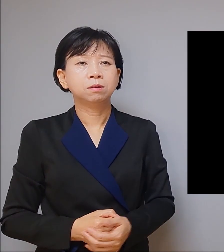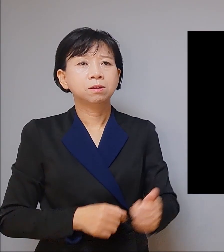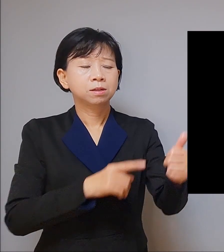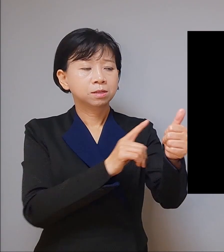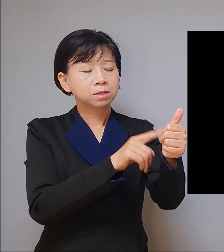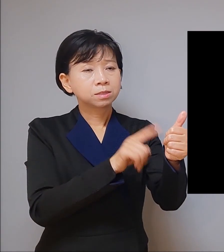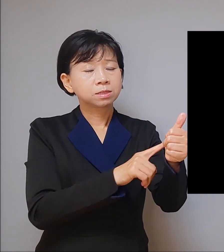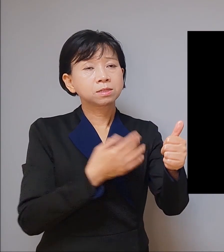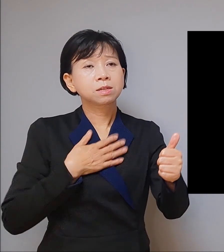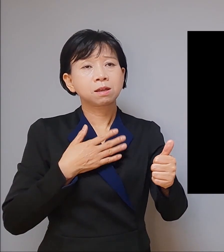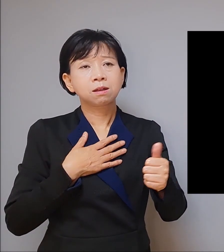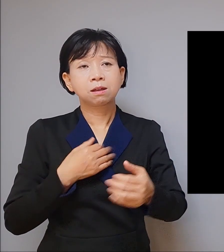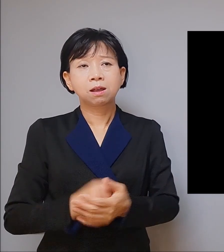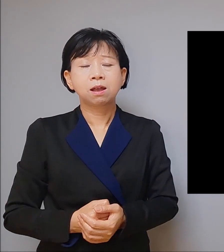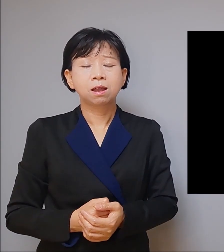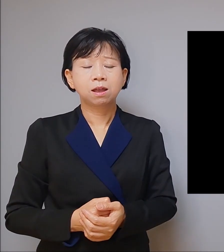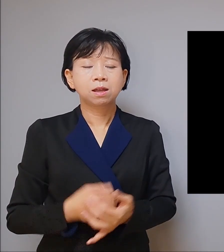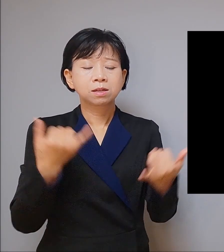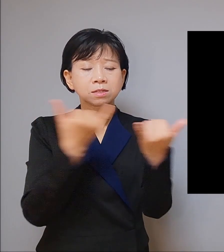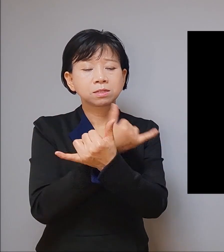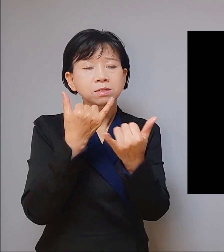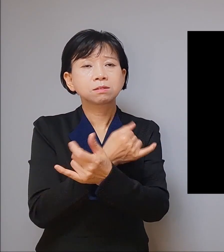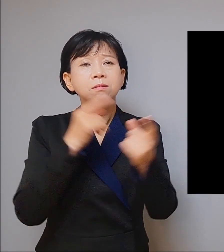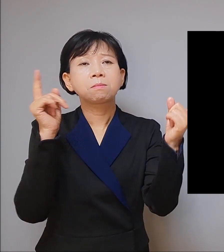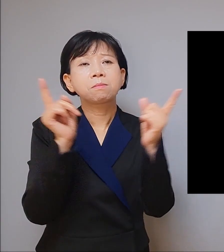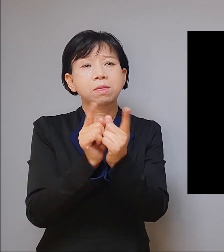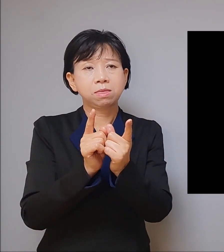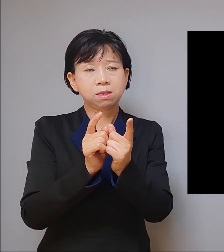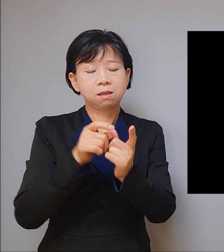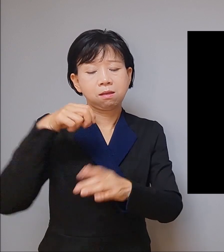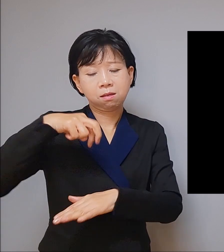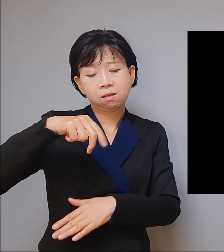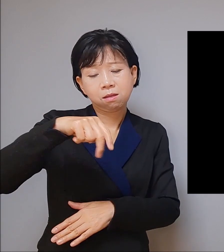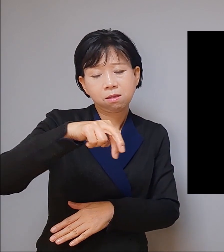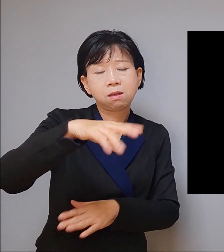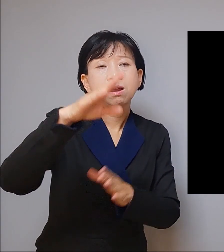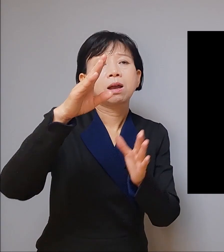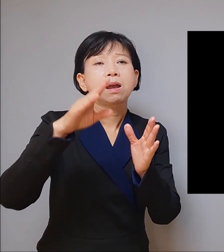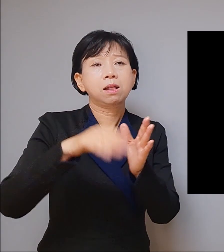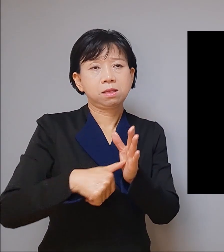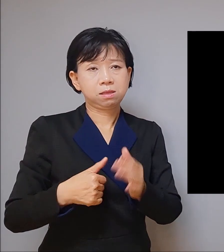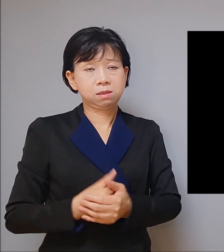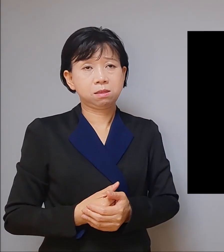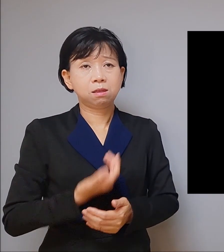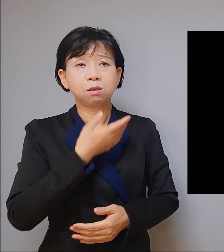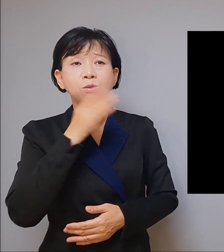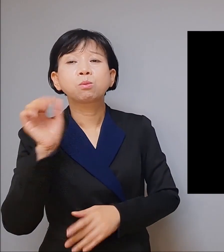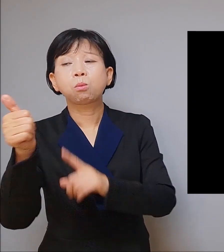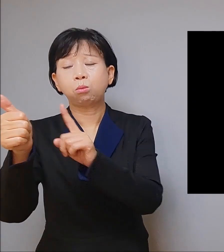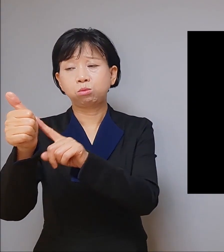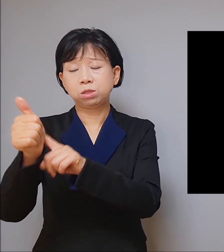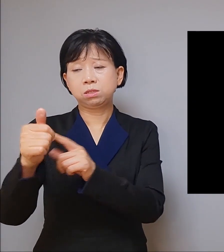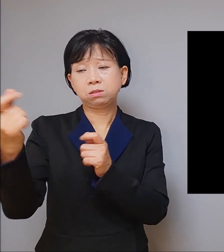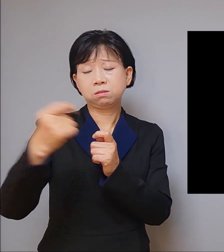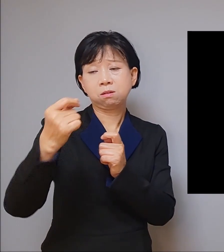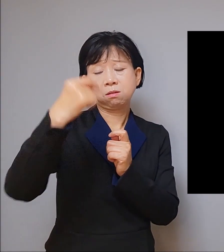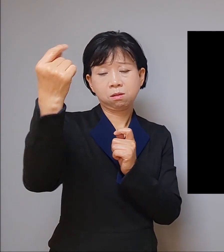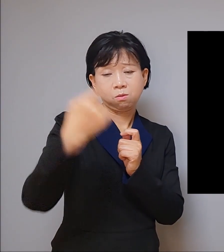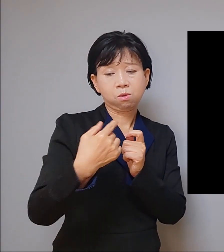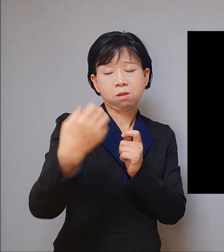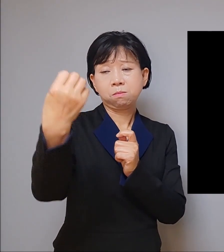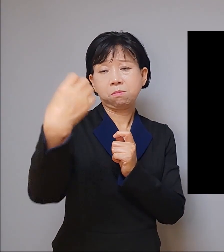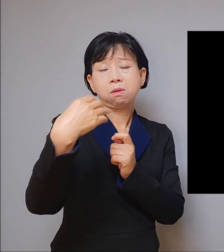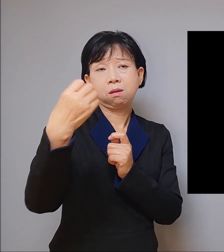제가 친척을 만나러 들린 시드니 조지가를 걷고 있을 때 한 노인이 저에게 다가와